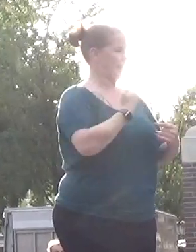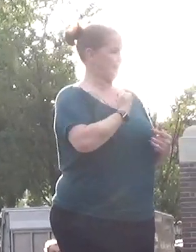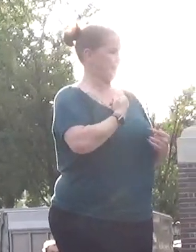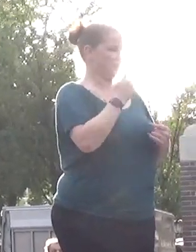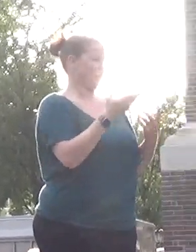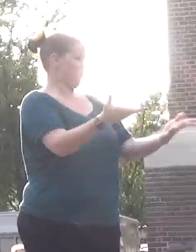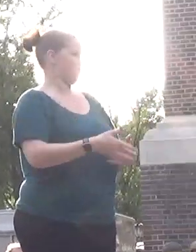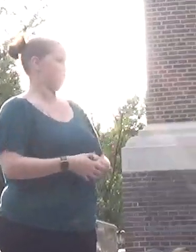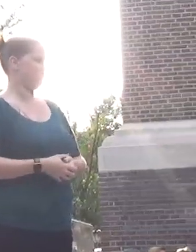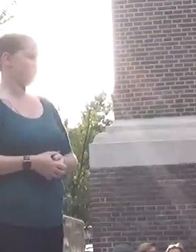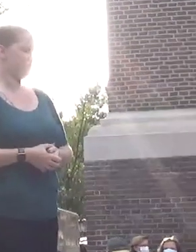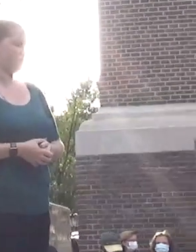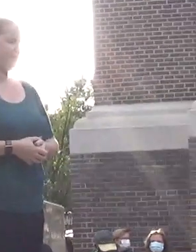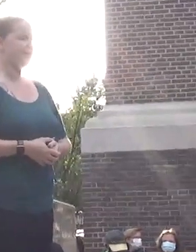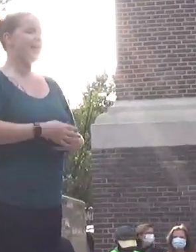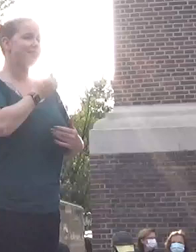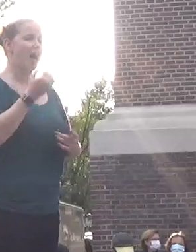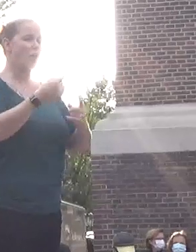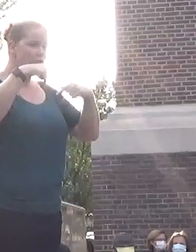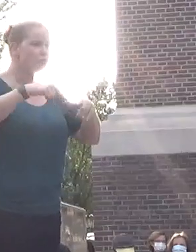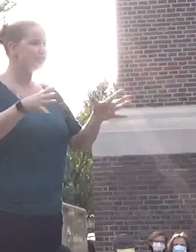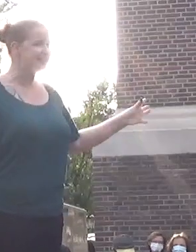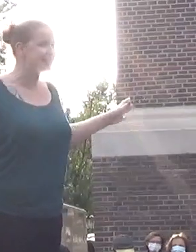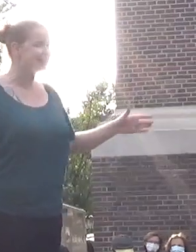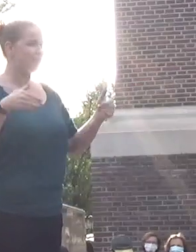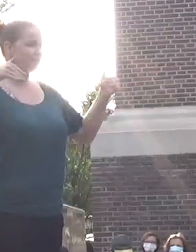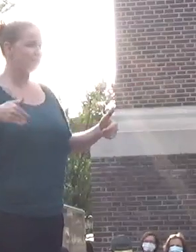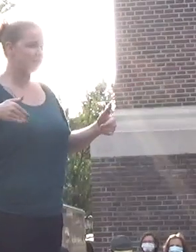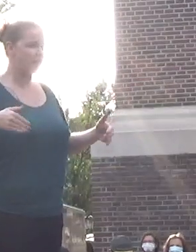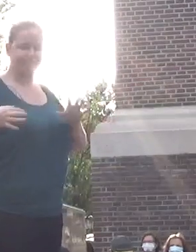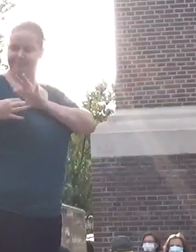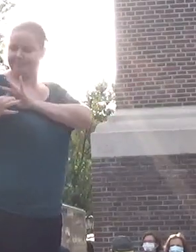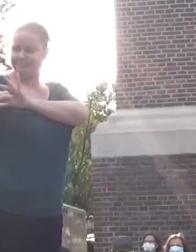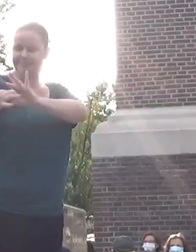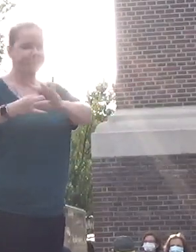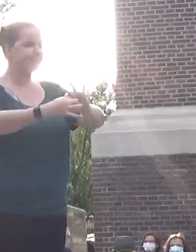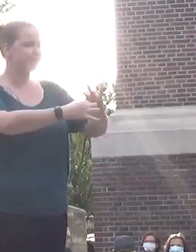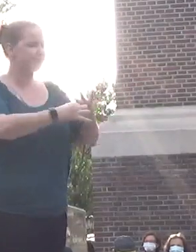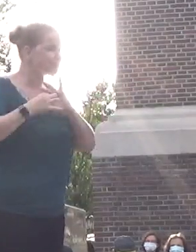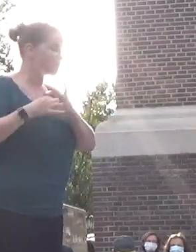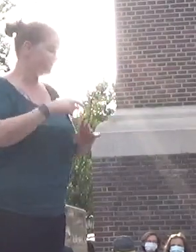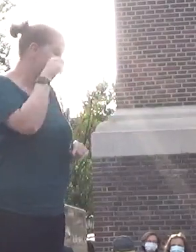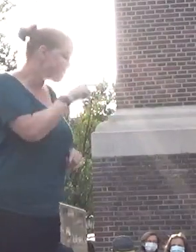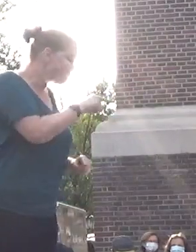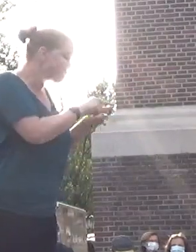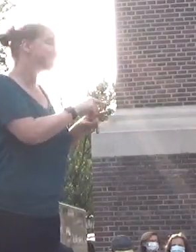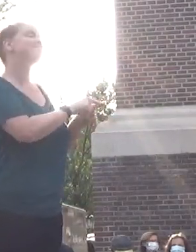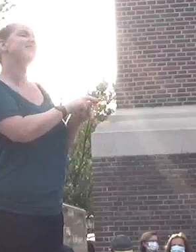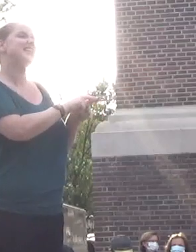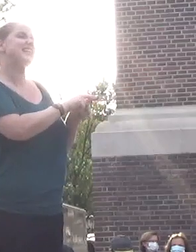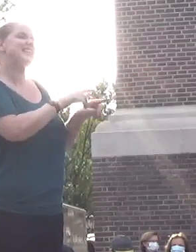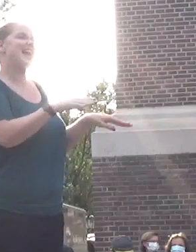ook. Daarom staan wij hier samen zij aan zij om die overheden, kerken en organisaties die